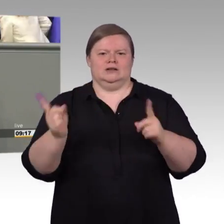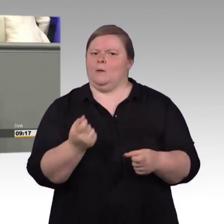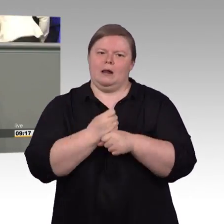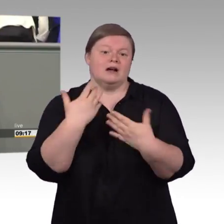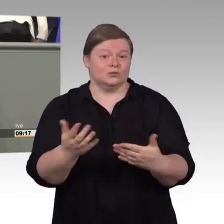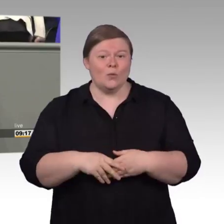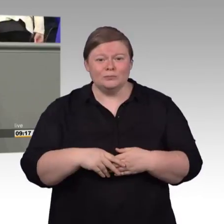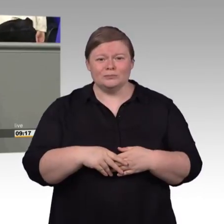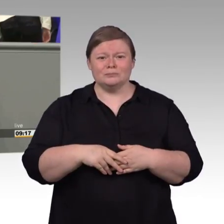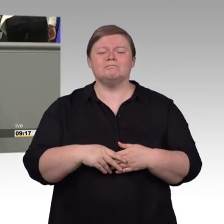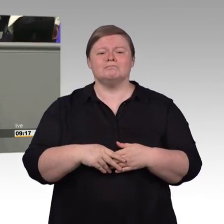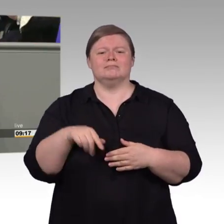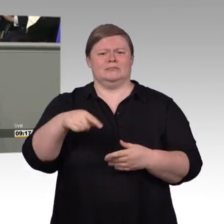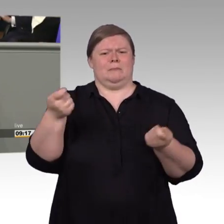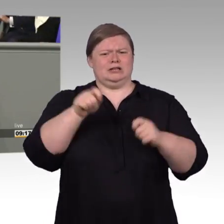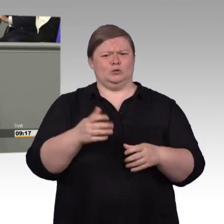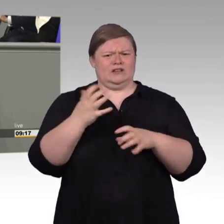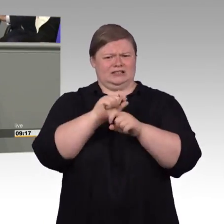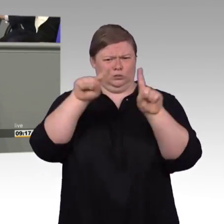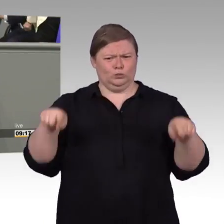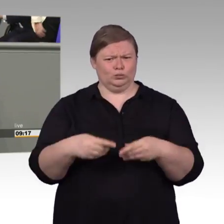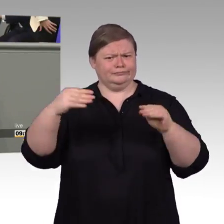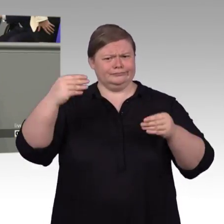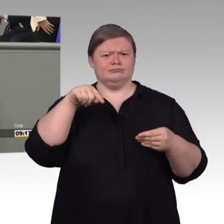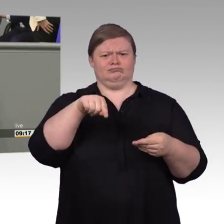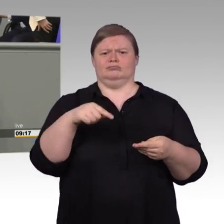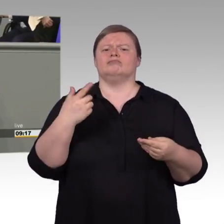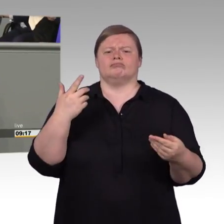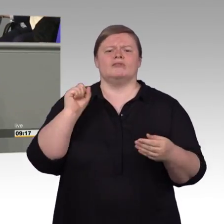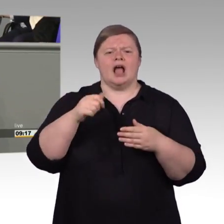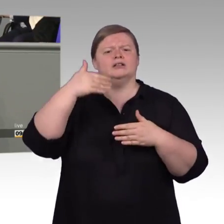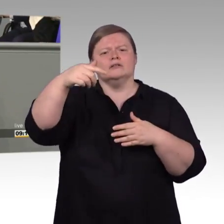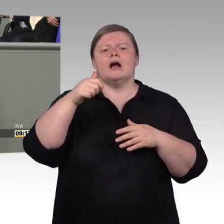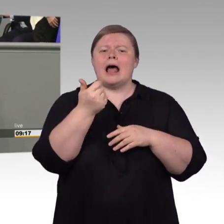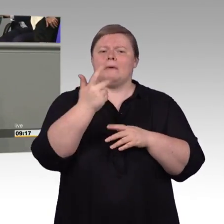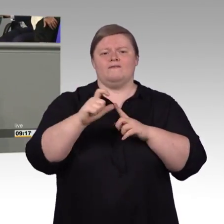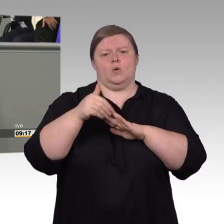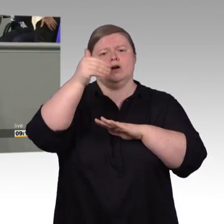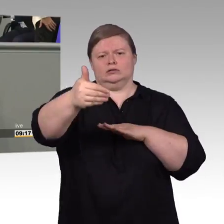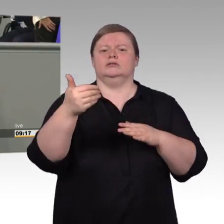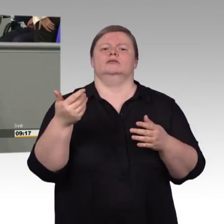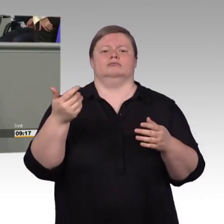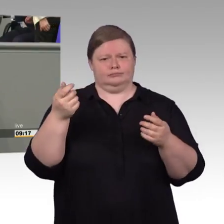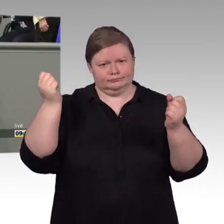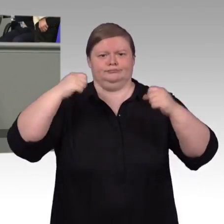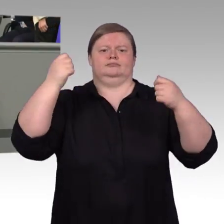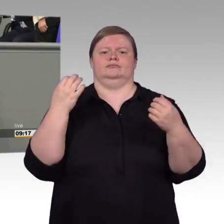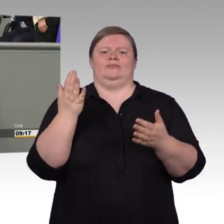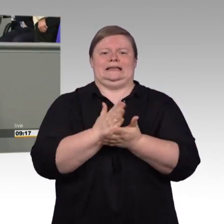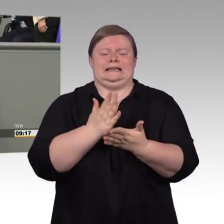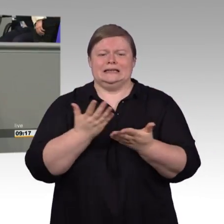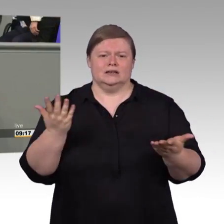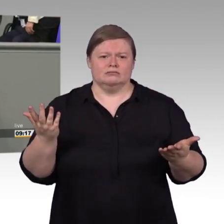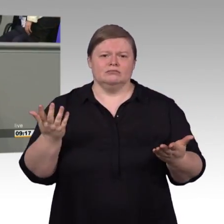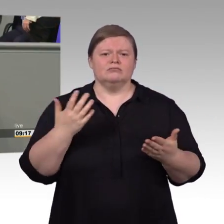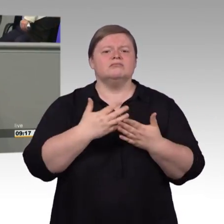Die Position der AfD zur Musterfeststellungsklage im Prinzip ist, wie gesagt, grundsätzlich positiv. Wir